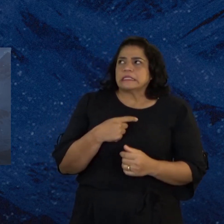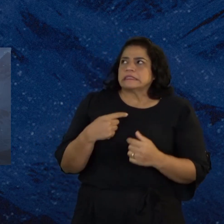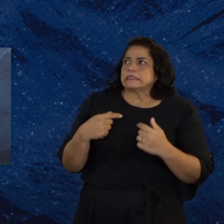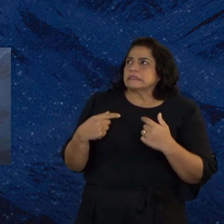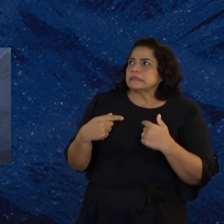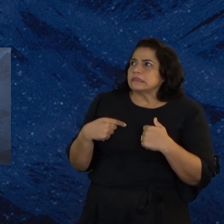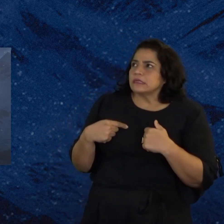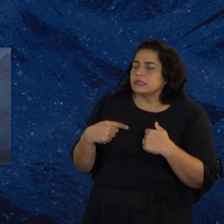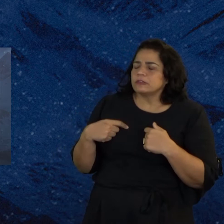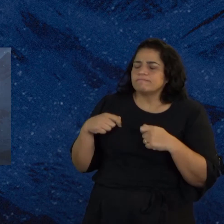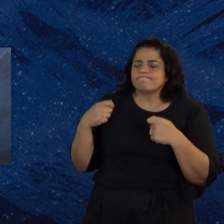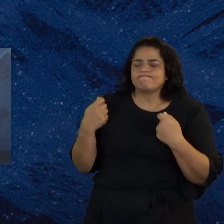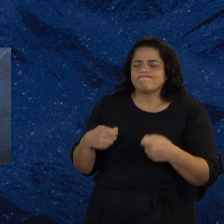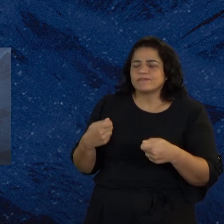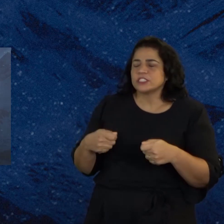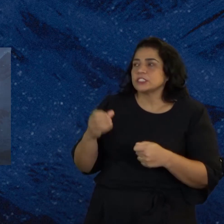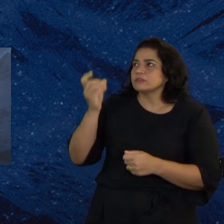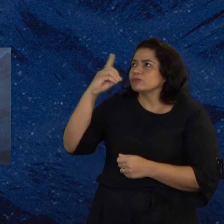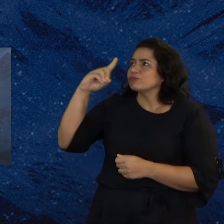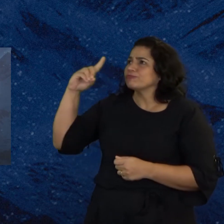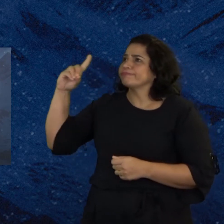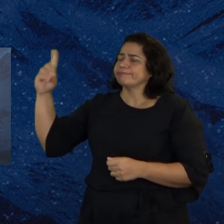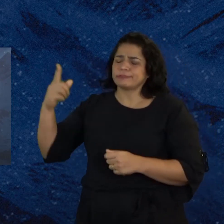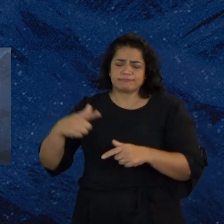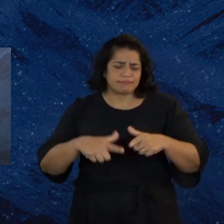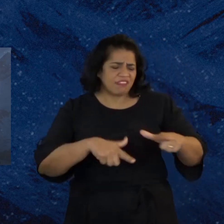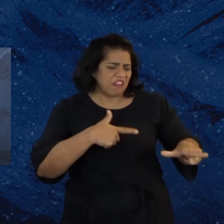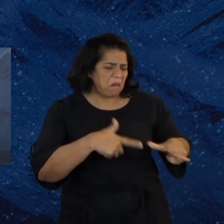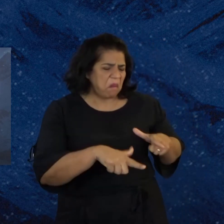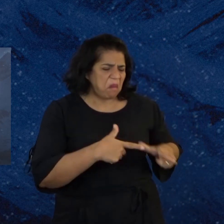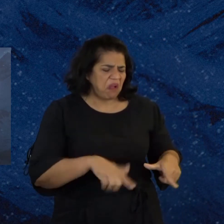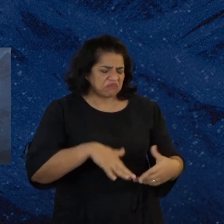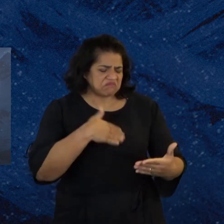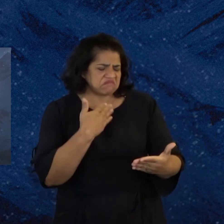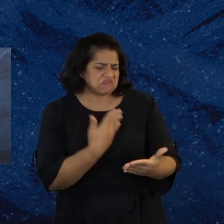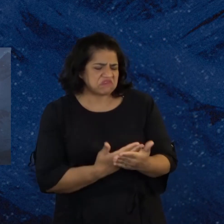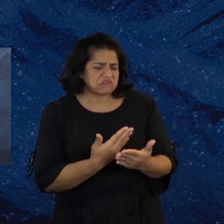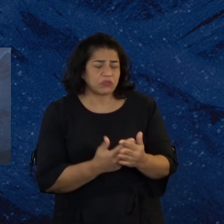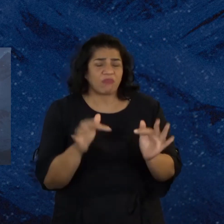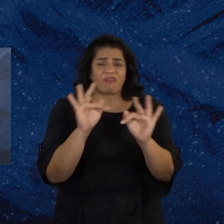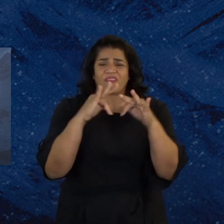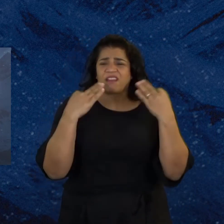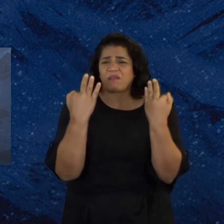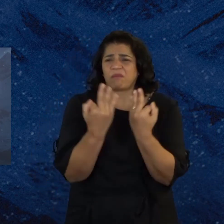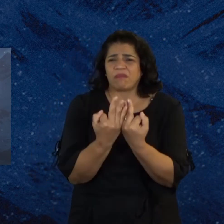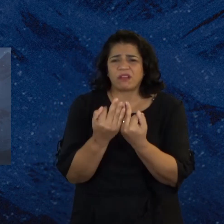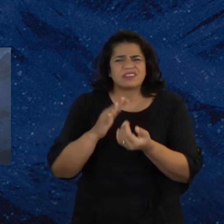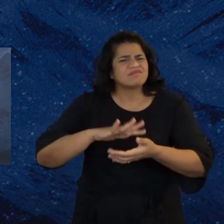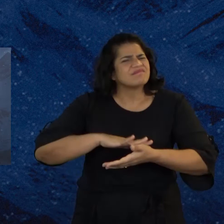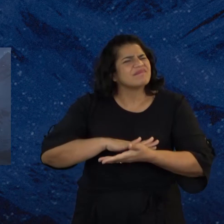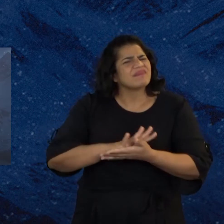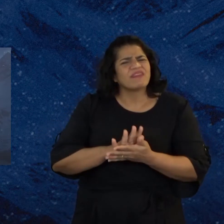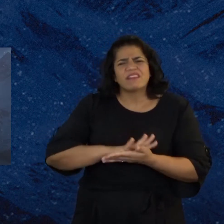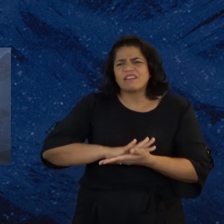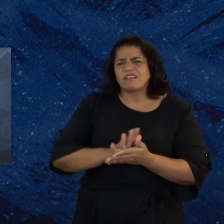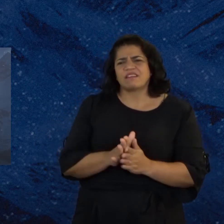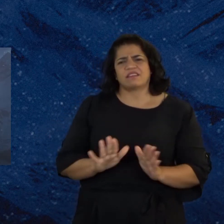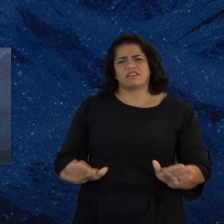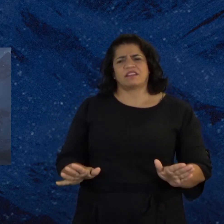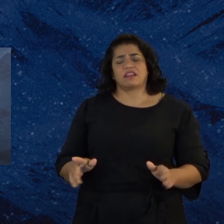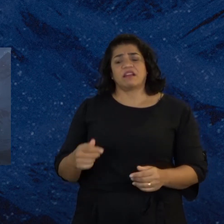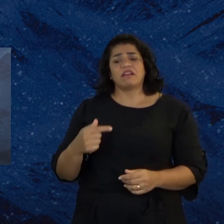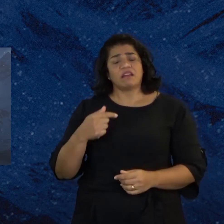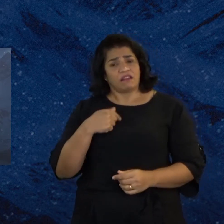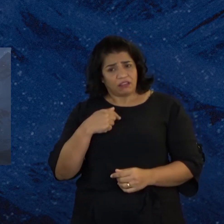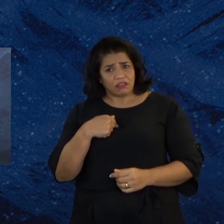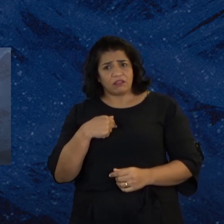estudos? Cadê as suas realizações? Cadê a família? Eu mesmo, irmãos. Puxa, amo